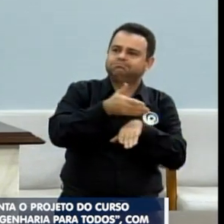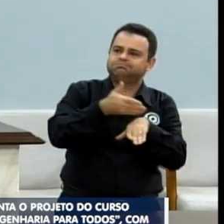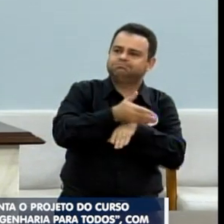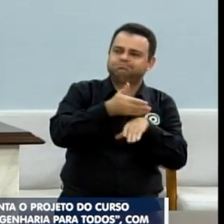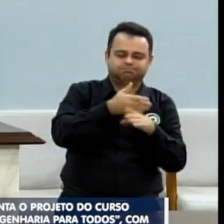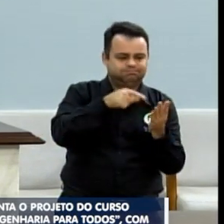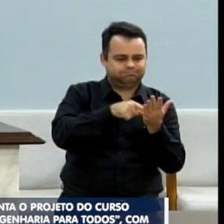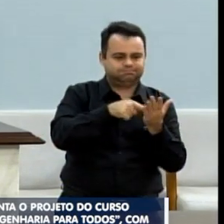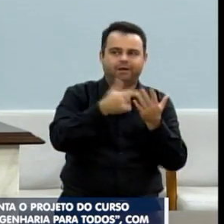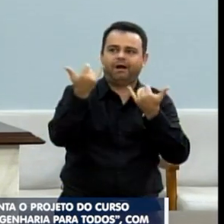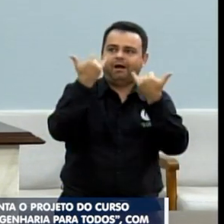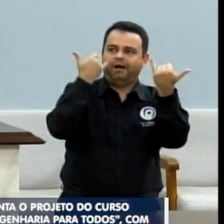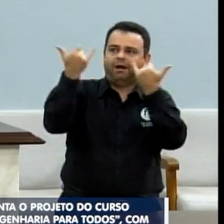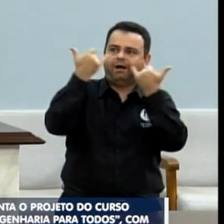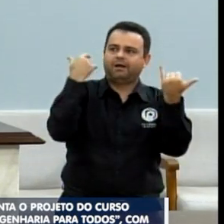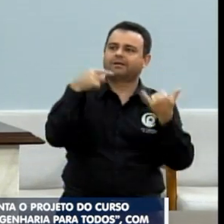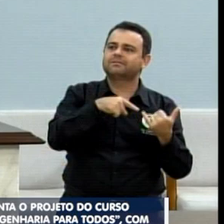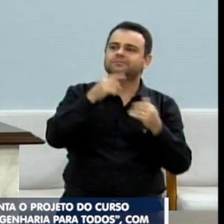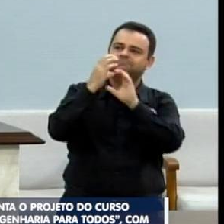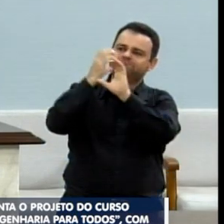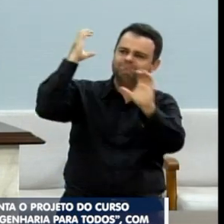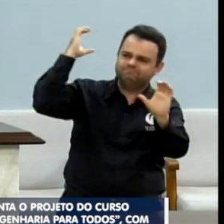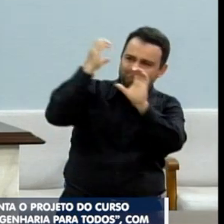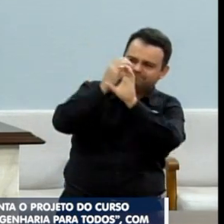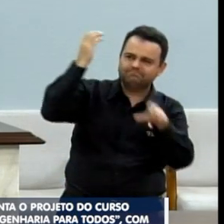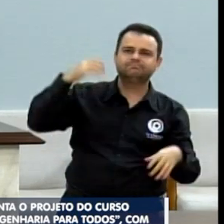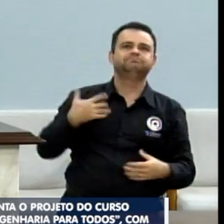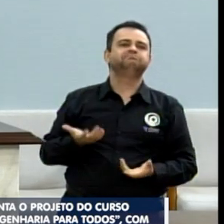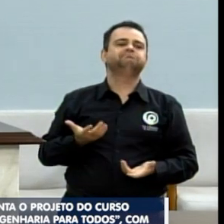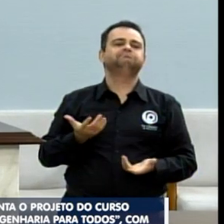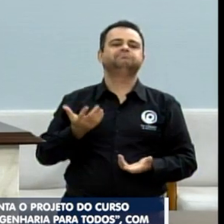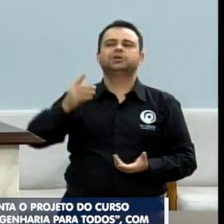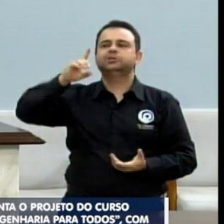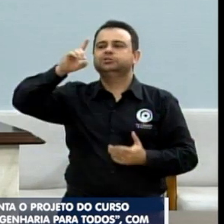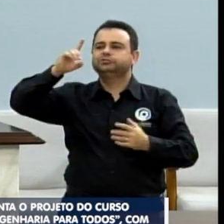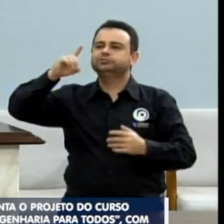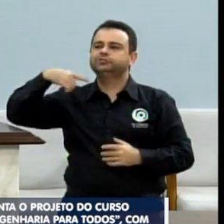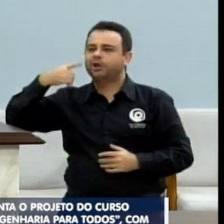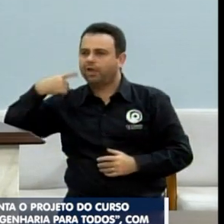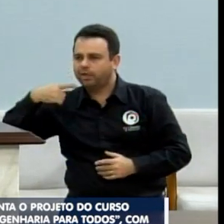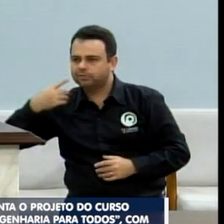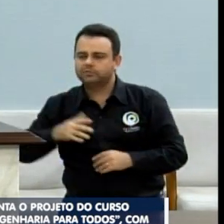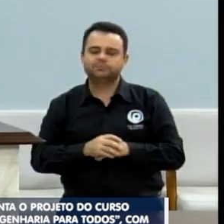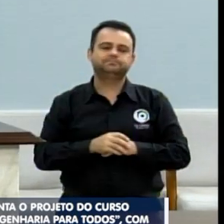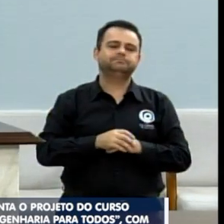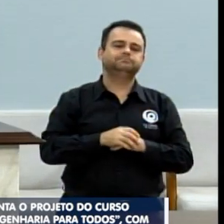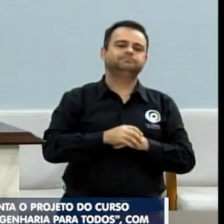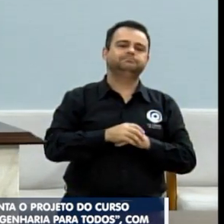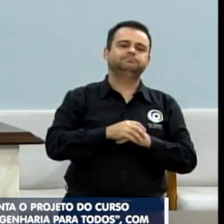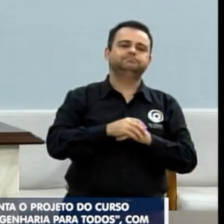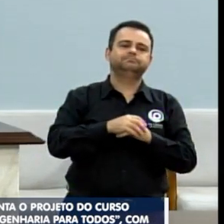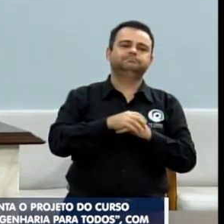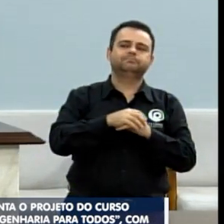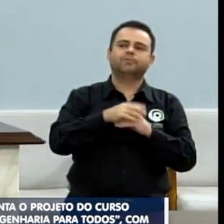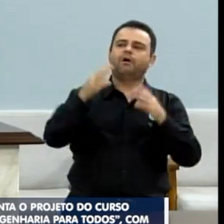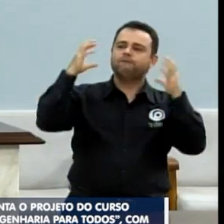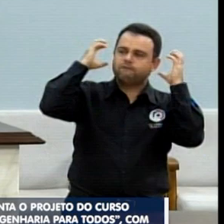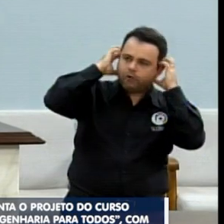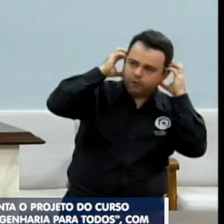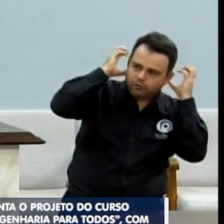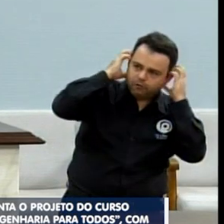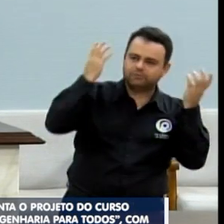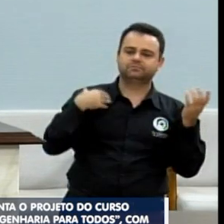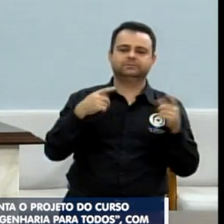estudantes, né, do curso de Direito, Fonoaudiologia e de Terapia Ocupacional. Esse projeto ele é coordenado por